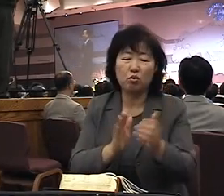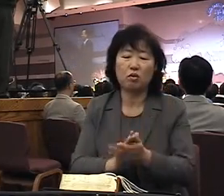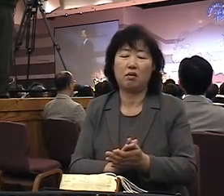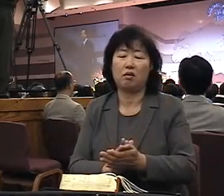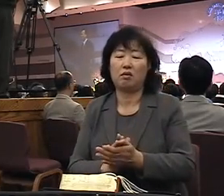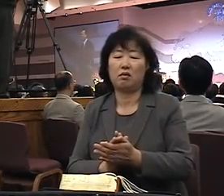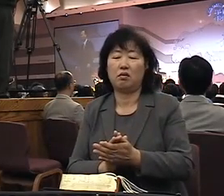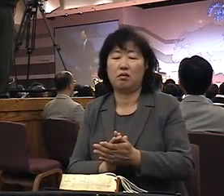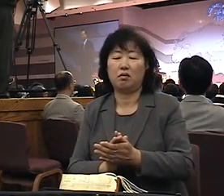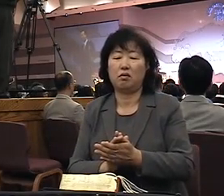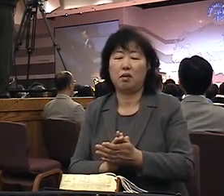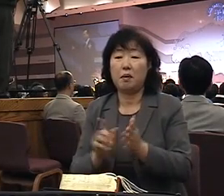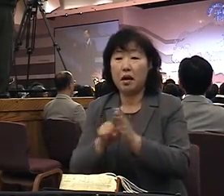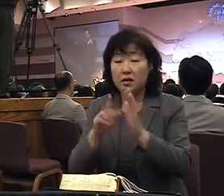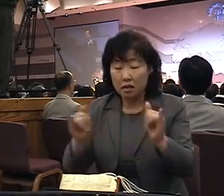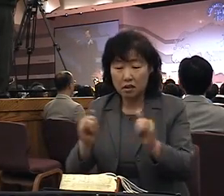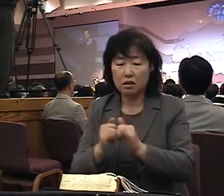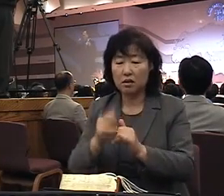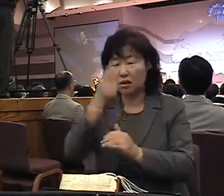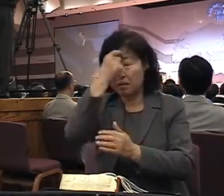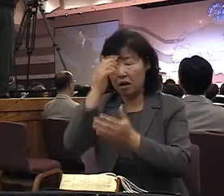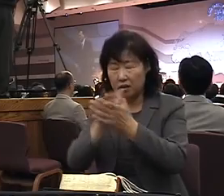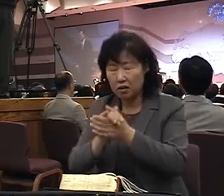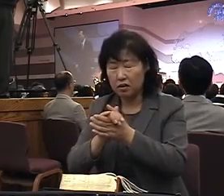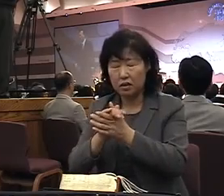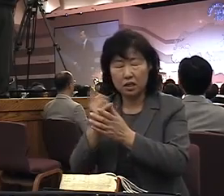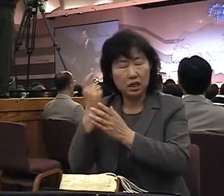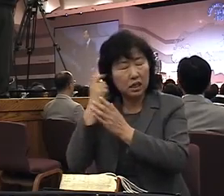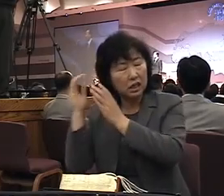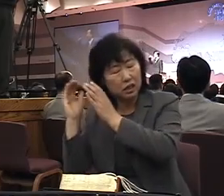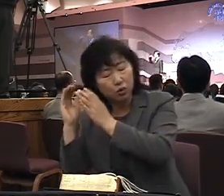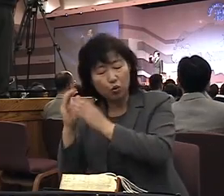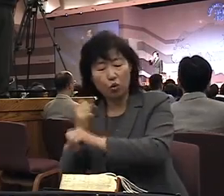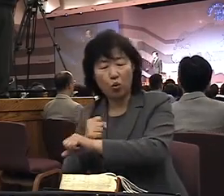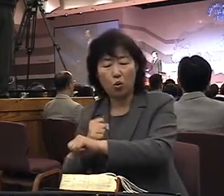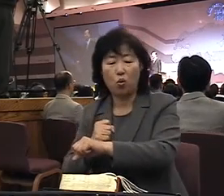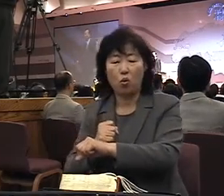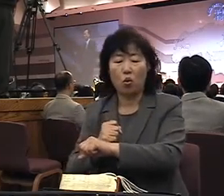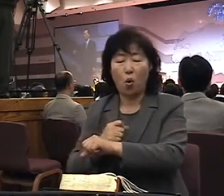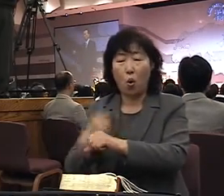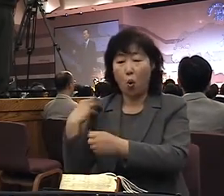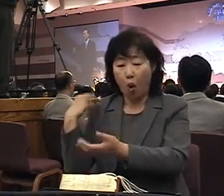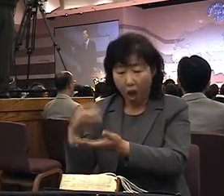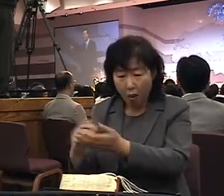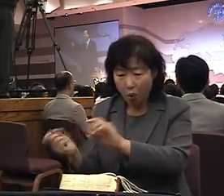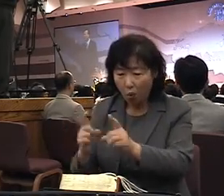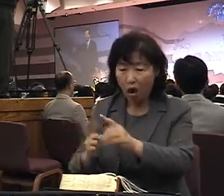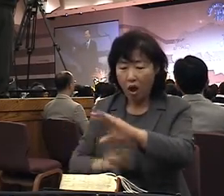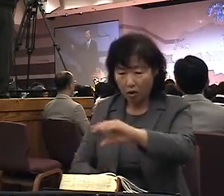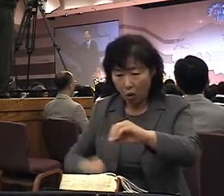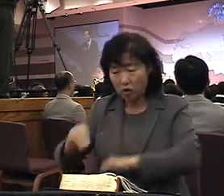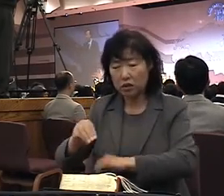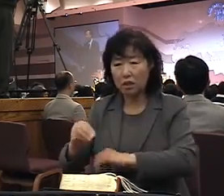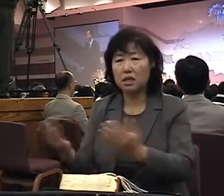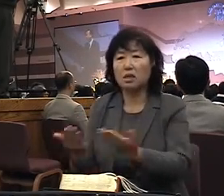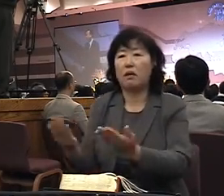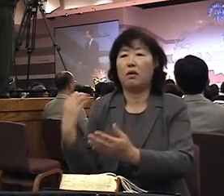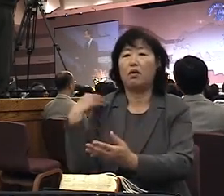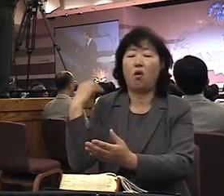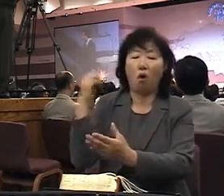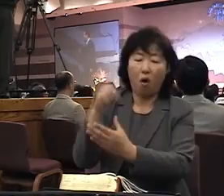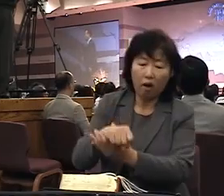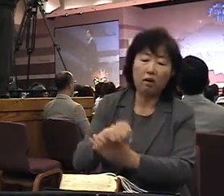주님의 백성들의 기도를 향하여 귀를 기울이시고 우리에게 회복과 역전의 사역을 허락하시지